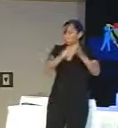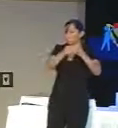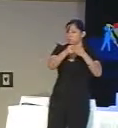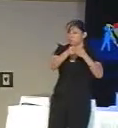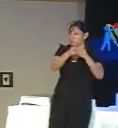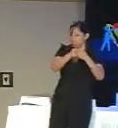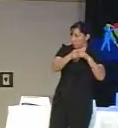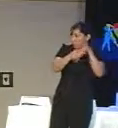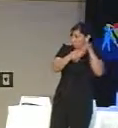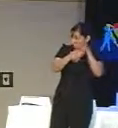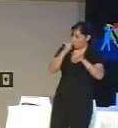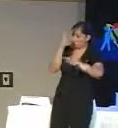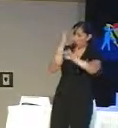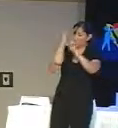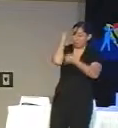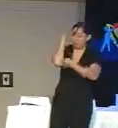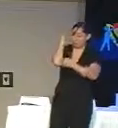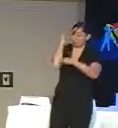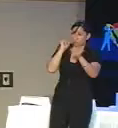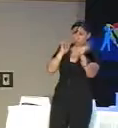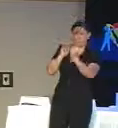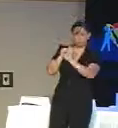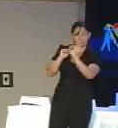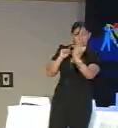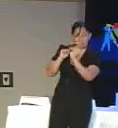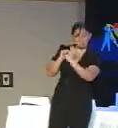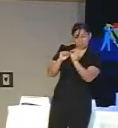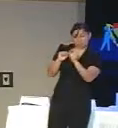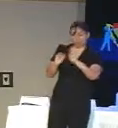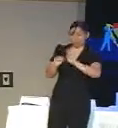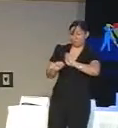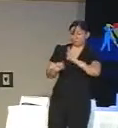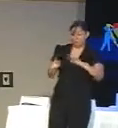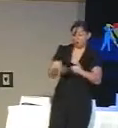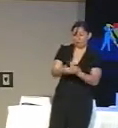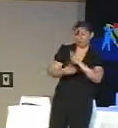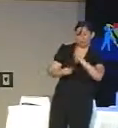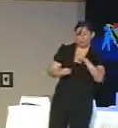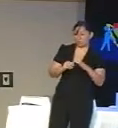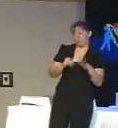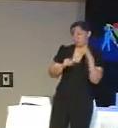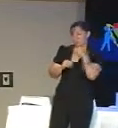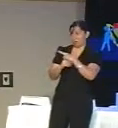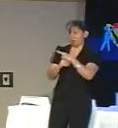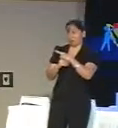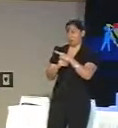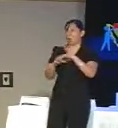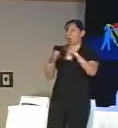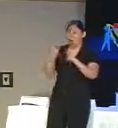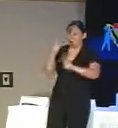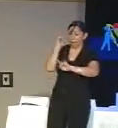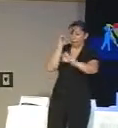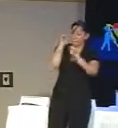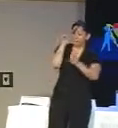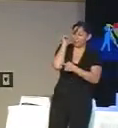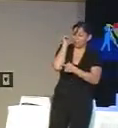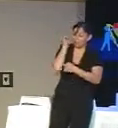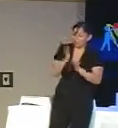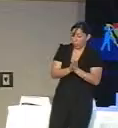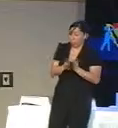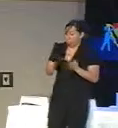Los hijos de madre adolescente tienen una mayor mortalidad, niños menores de 5 años,